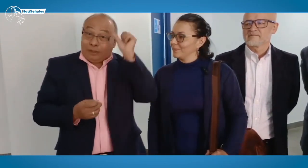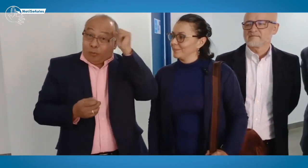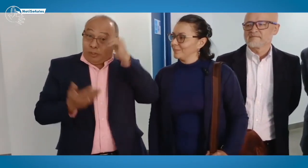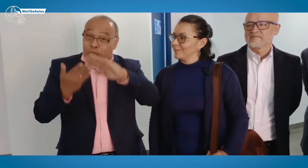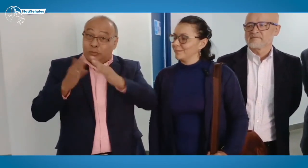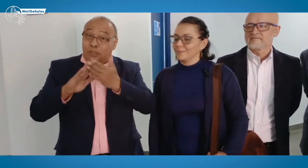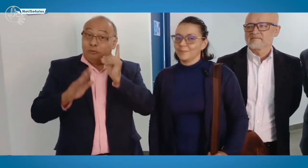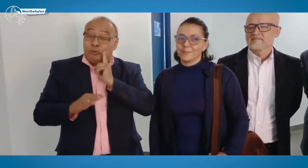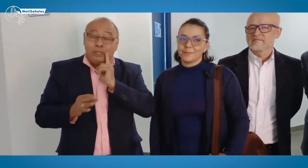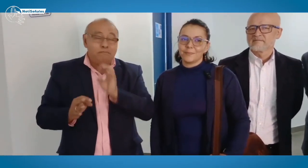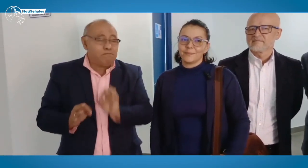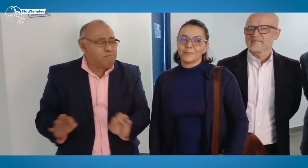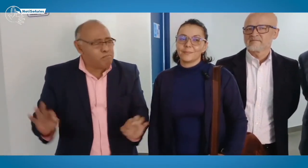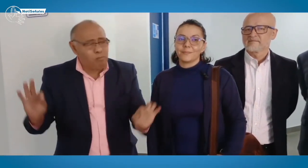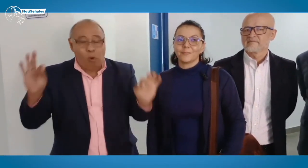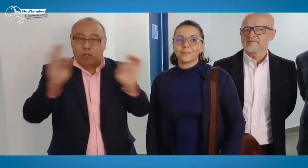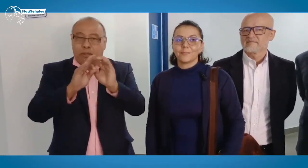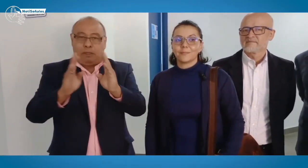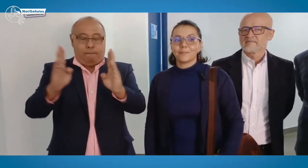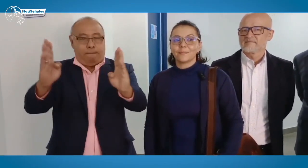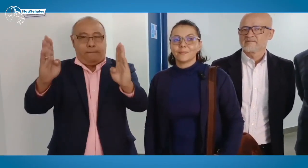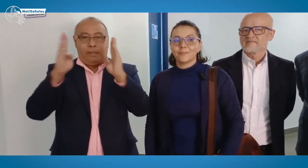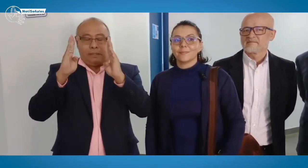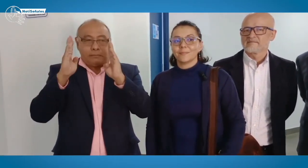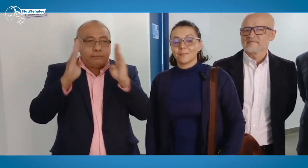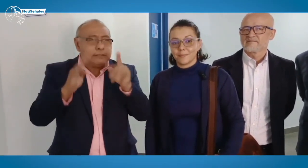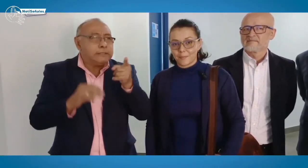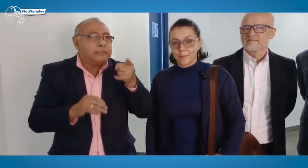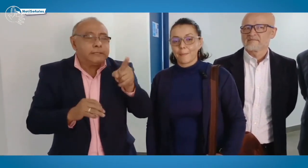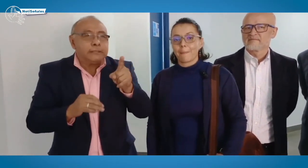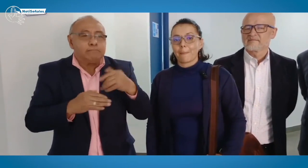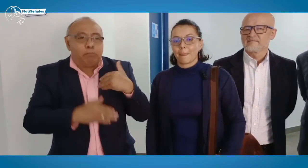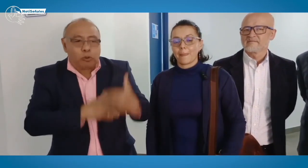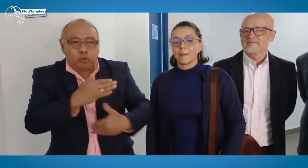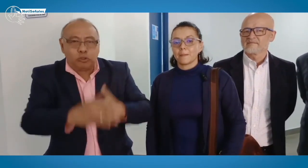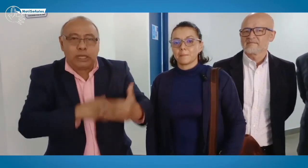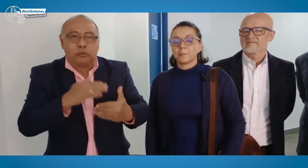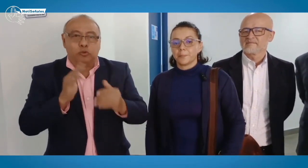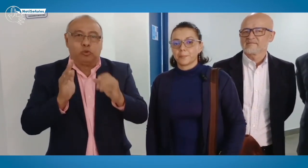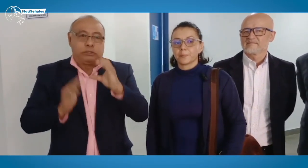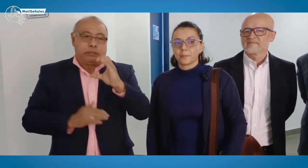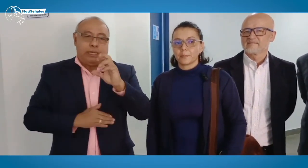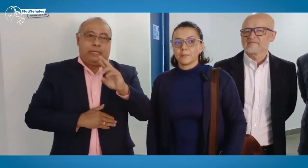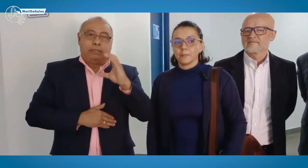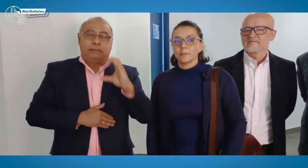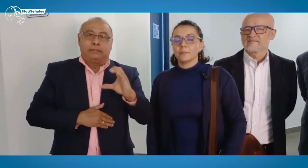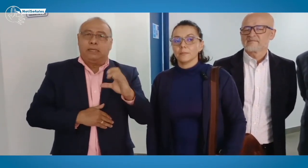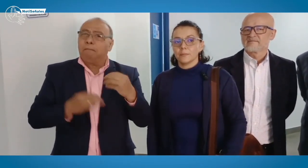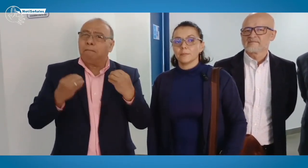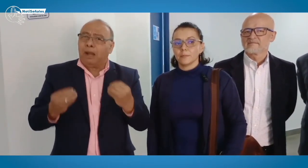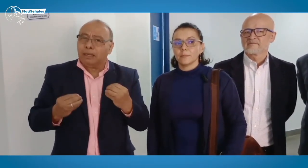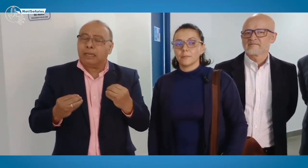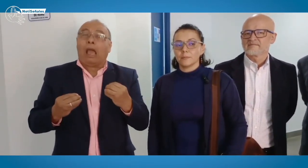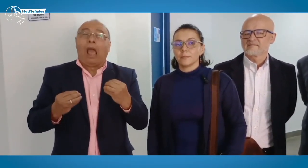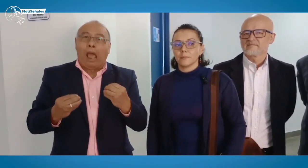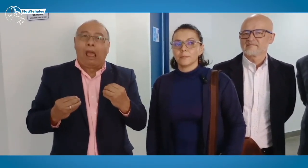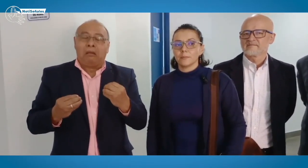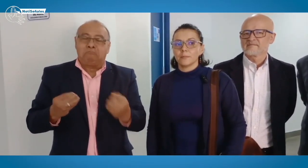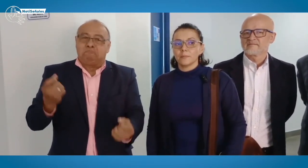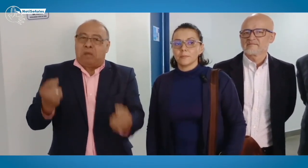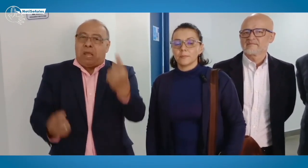Perfecto. Este es un llamado a la comunidad sorda para que recuerden la importancia de estar pendientes del proceso que está adelantando la